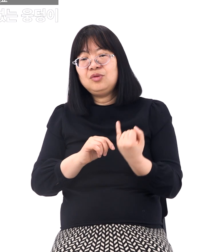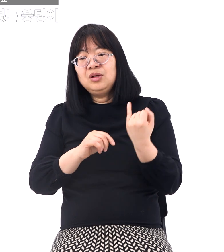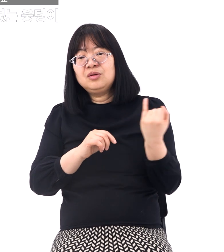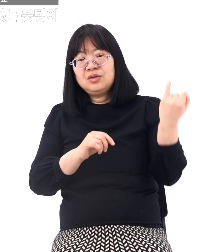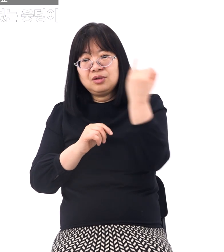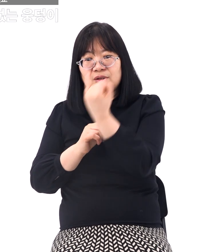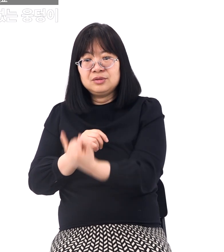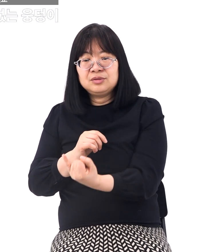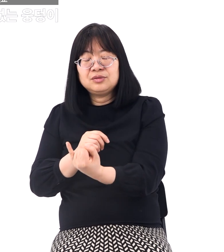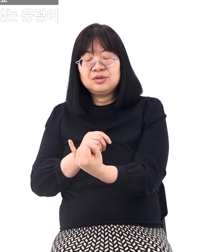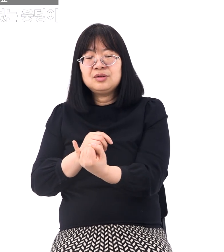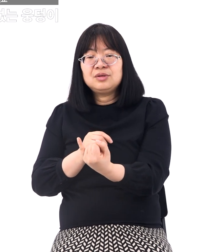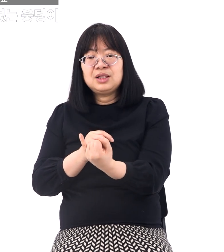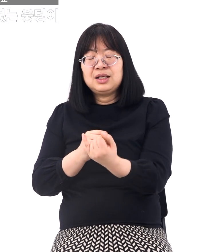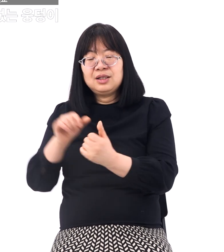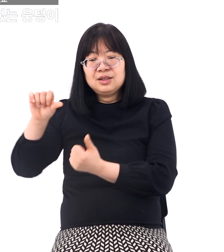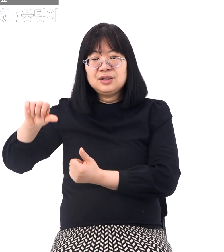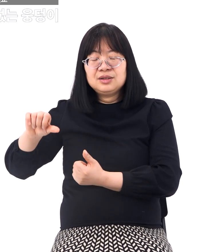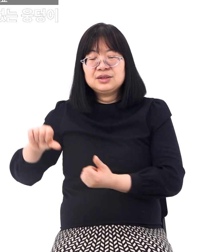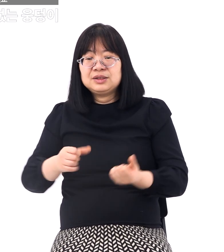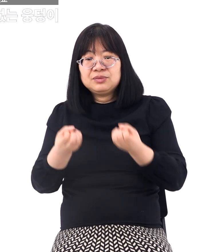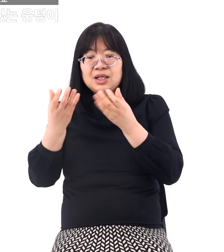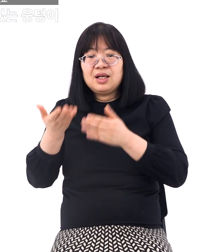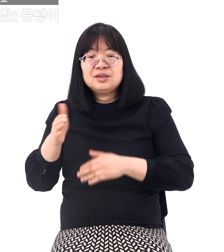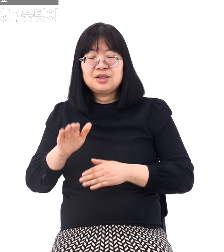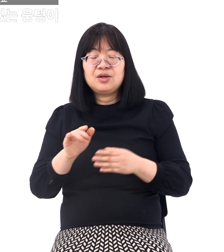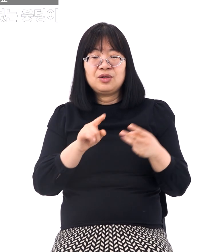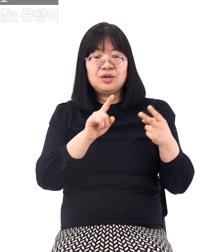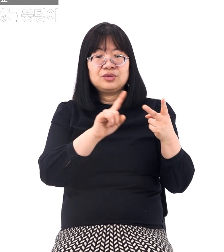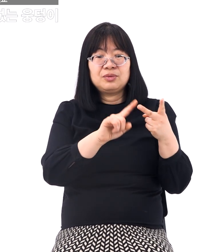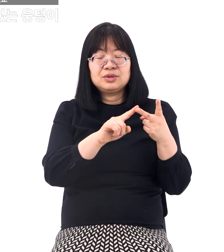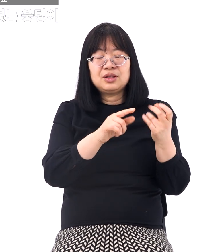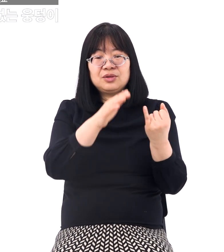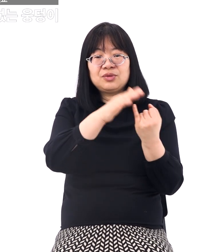두 번째 소녀가 팍 떨더니